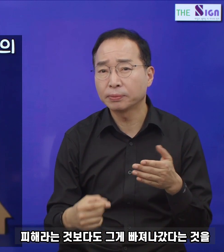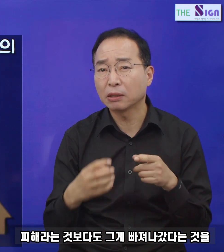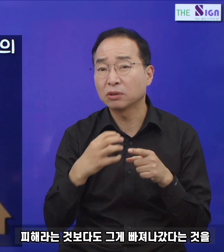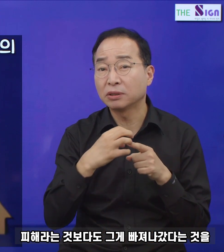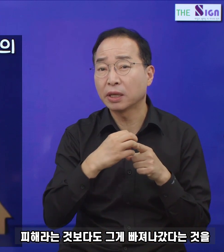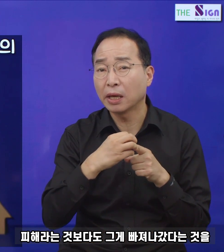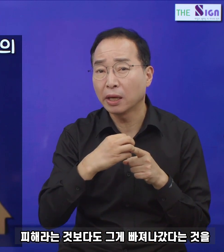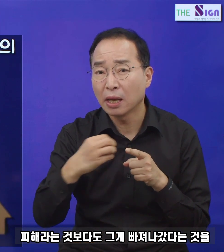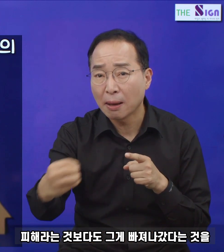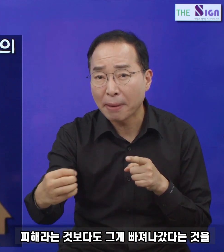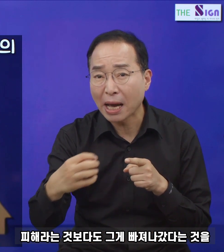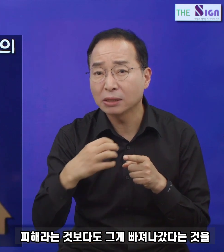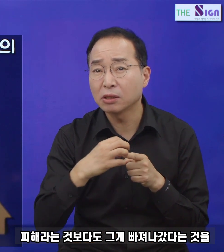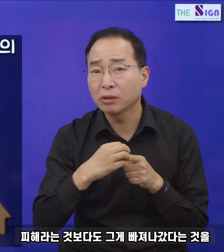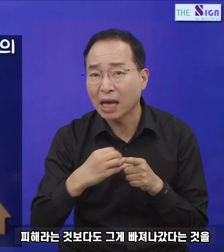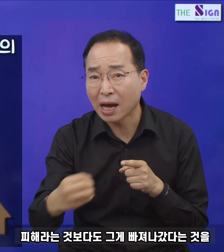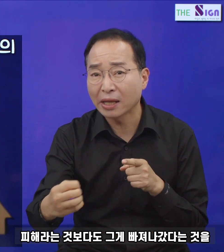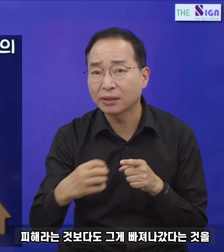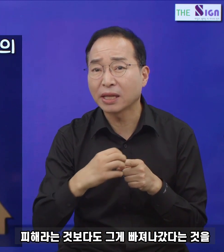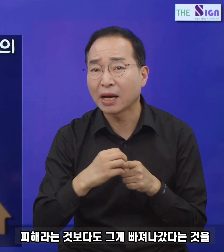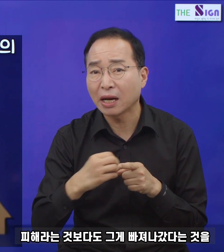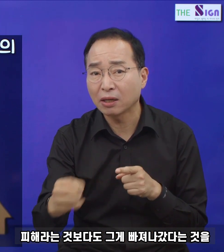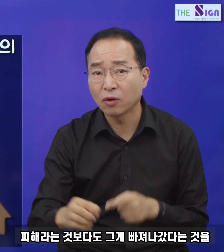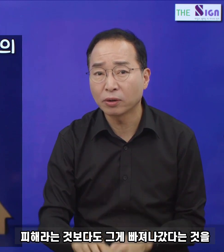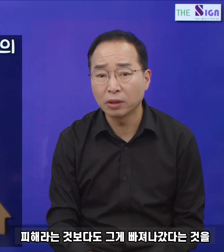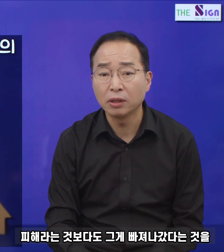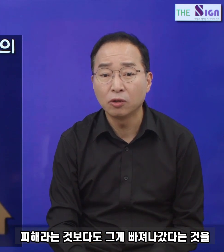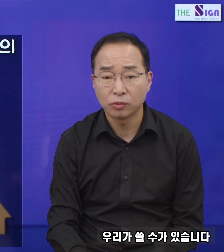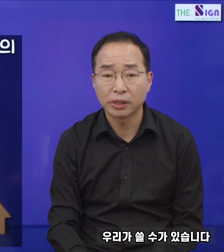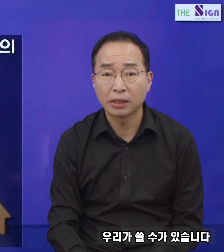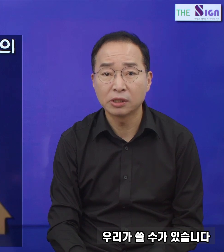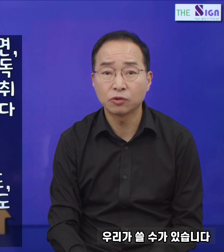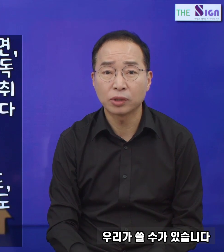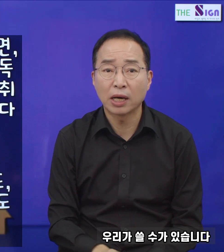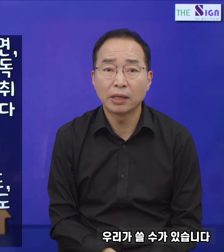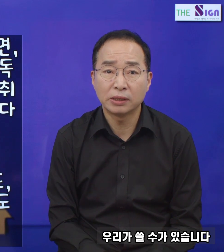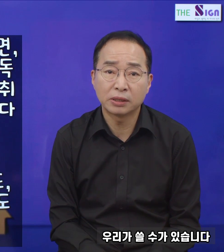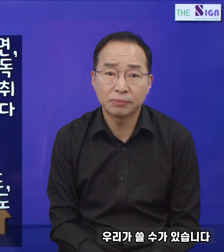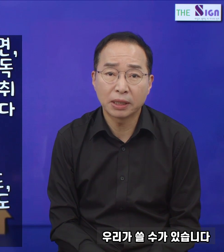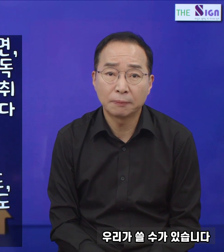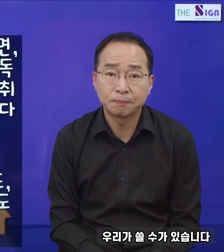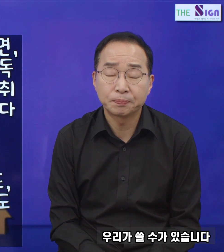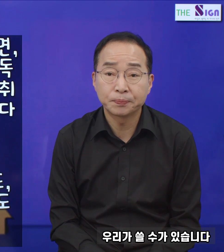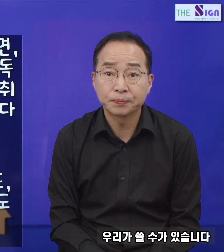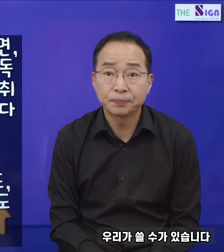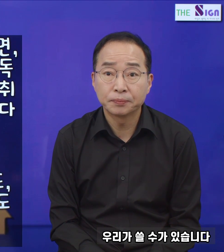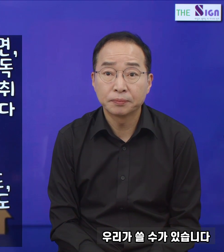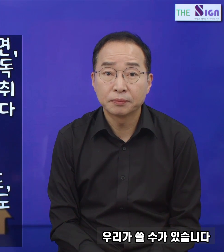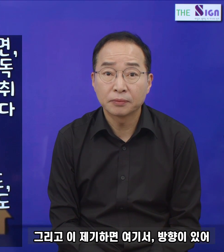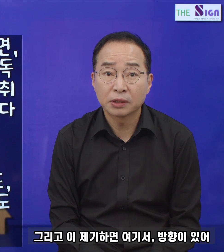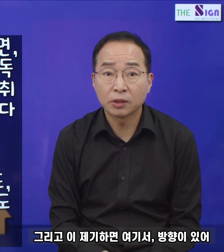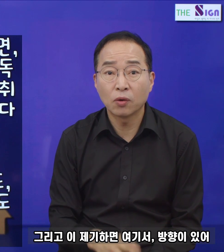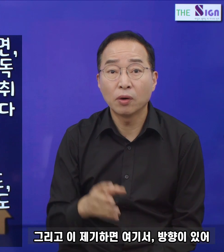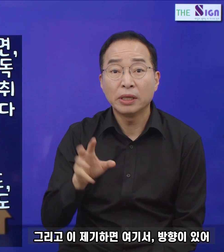것보다도 그게 빠져나갔다라는 거를 우리가 쓸 수가 있습니다. 그리고